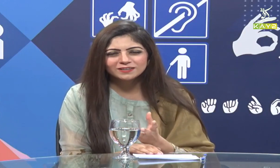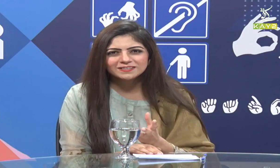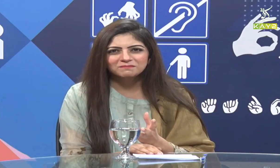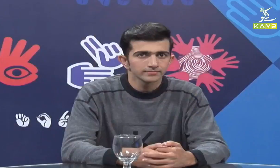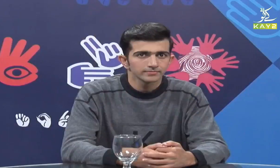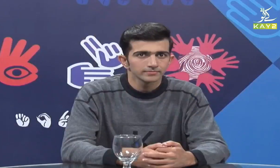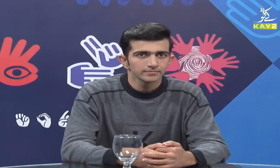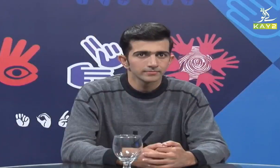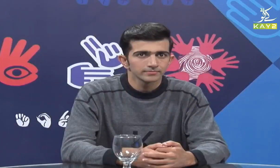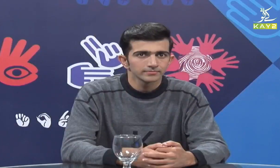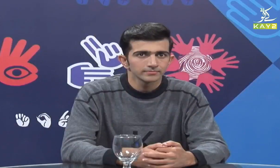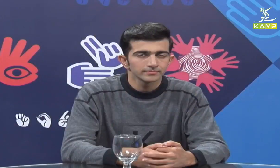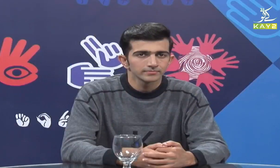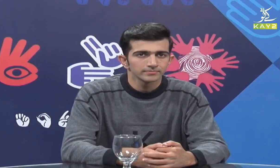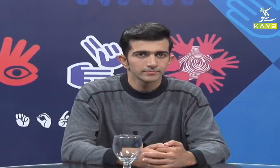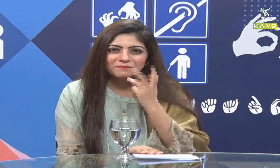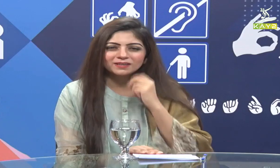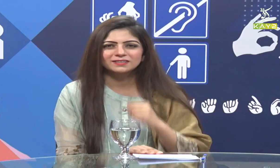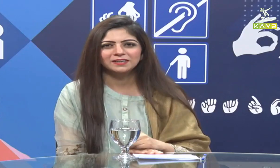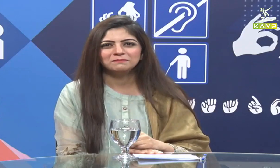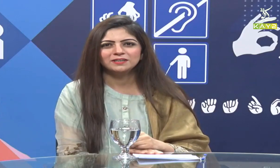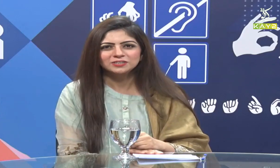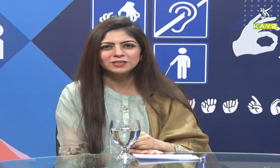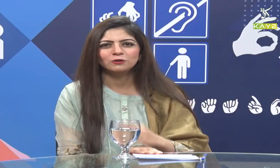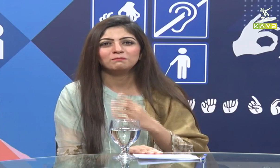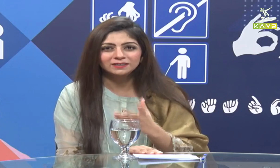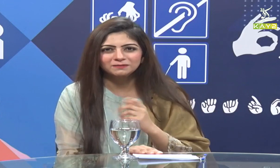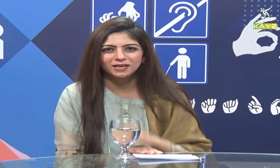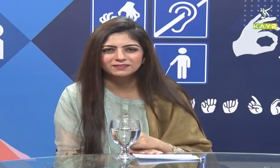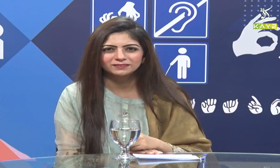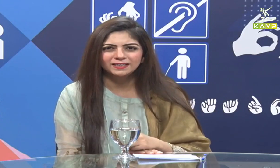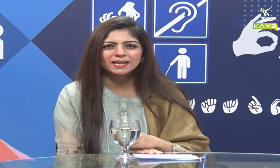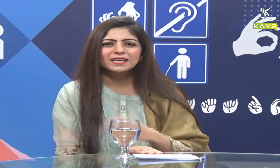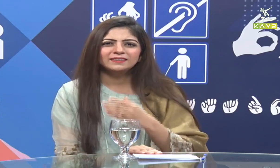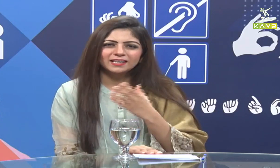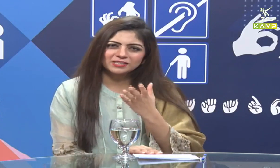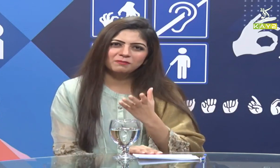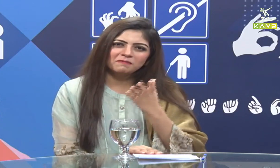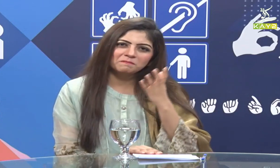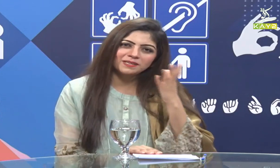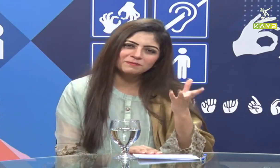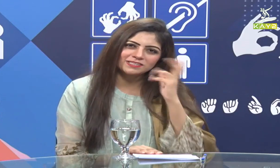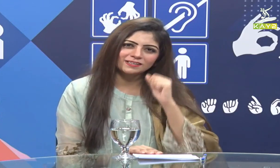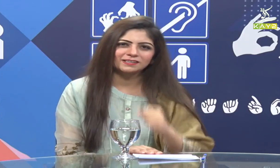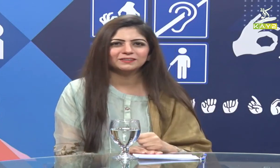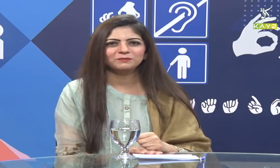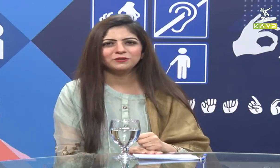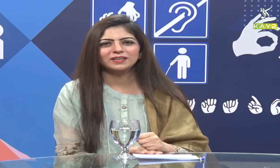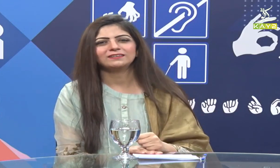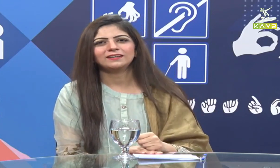सी अपनी साइन लैंग्वेज इस प्रोग्राम के ज़रिए भी अच्छी और बेहतर बना सकते हैं, ताकि जब आप अपने बच्चे के साथ कम्युनिकेट करेंगे